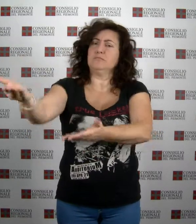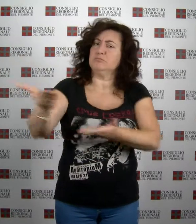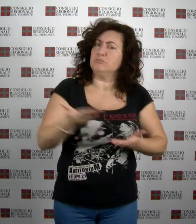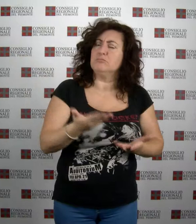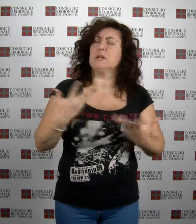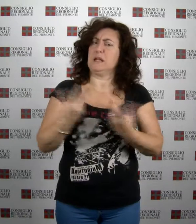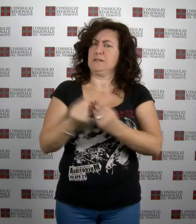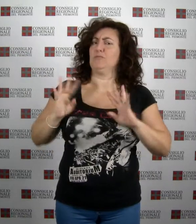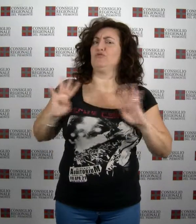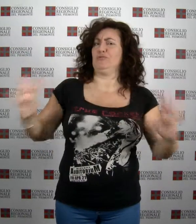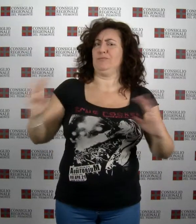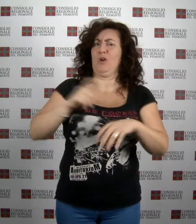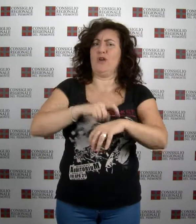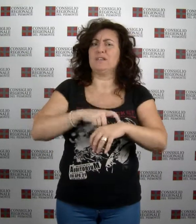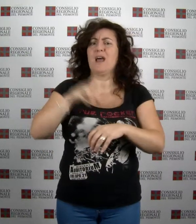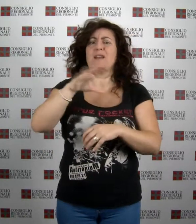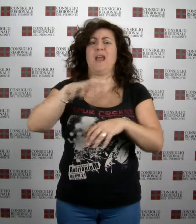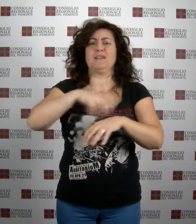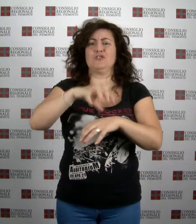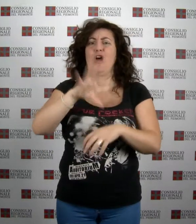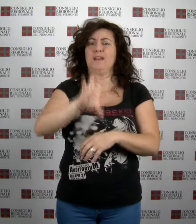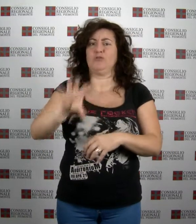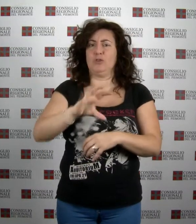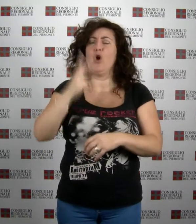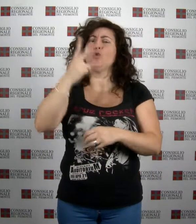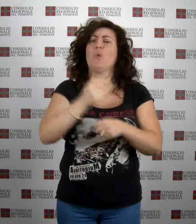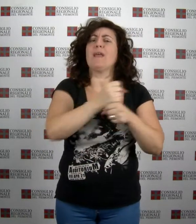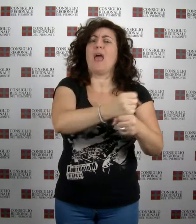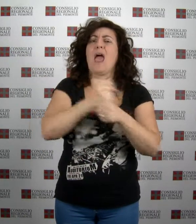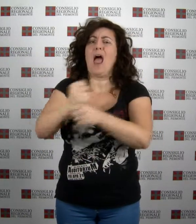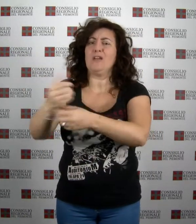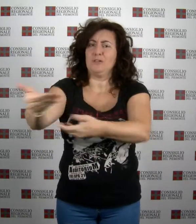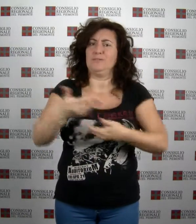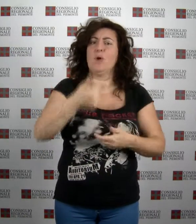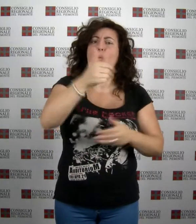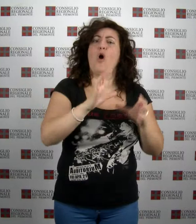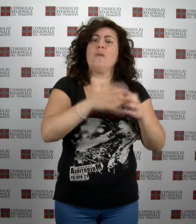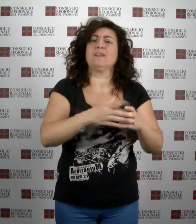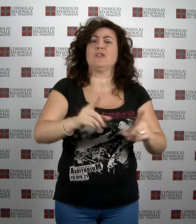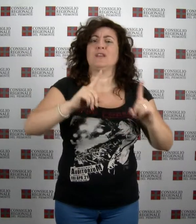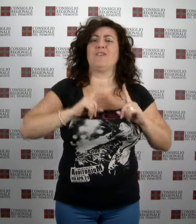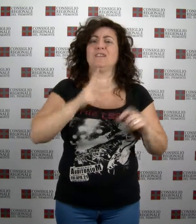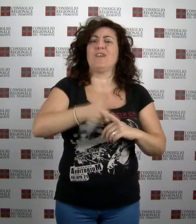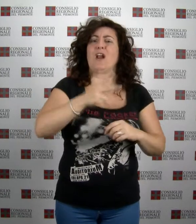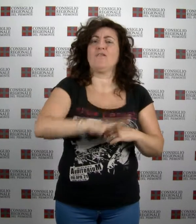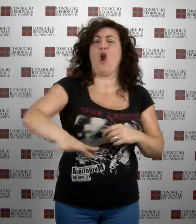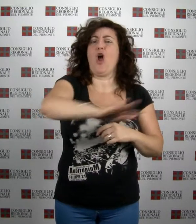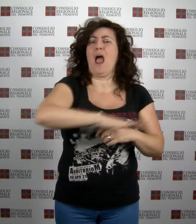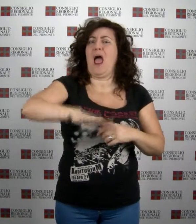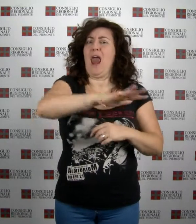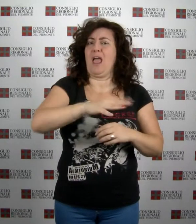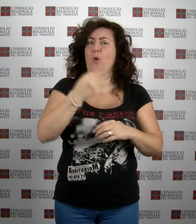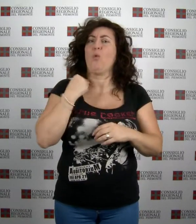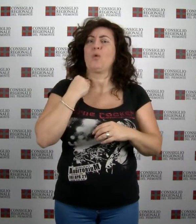e assessori, due delegazioni. La prima del Comitato Difesa Ferrovie Locali di Cuneo, che chiede la manutenzione della linea Cuneo-Nizza e